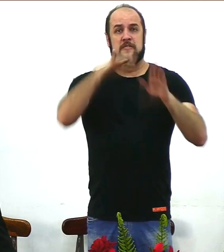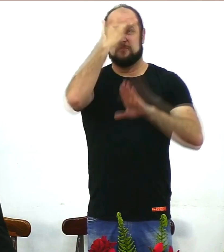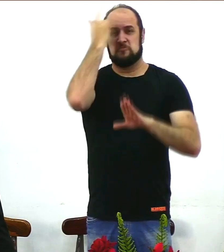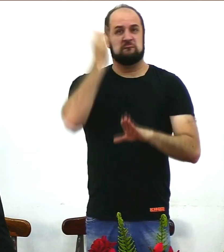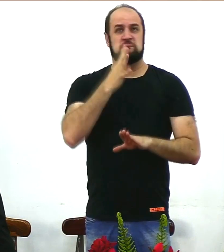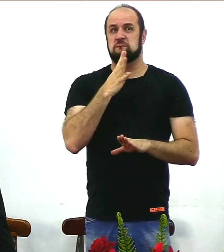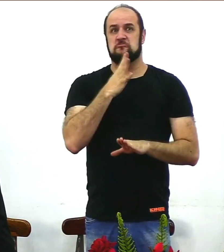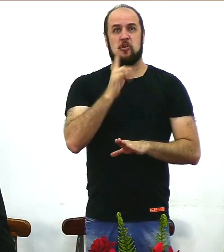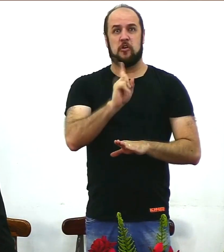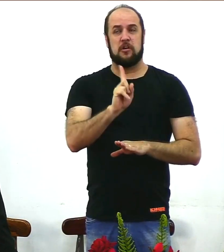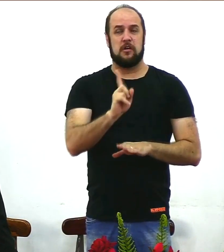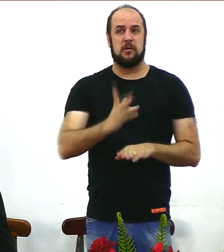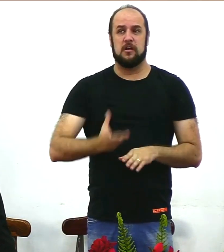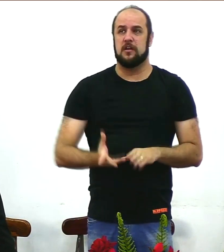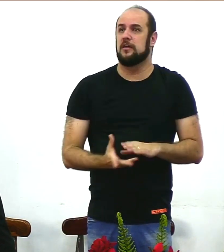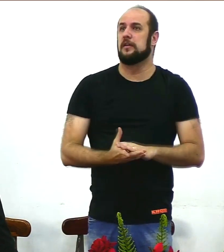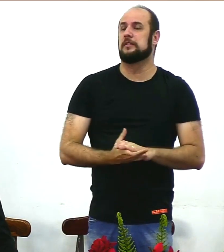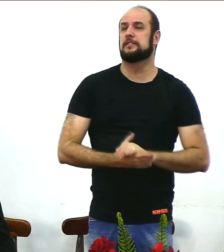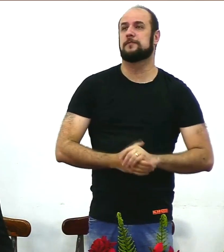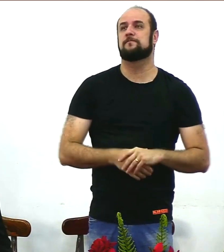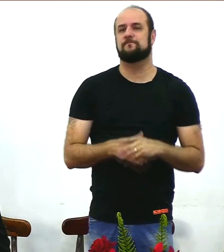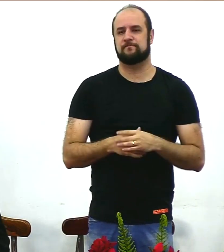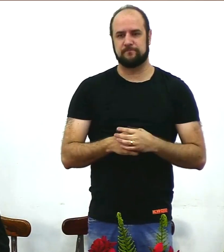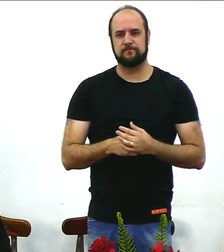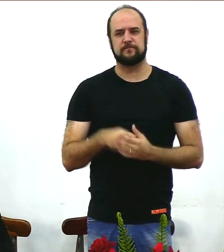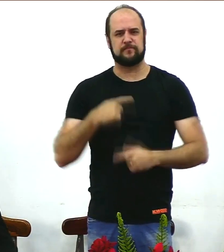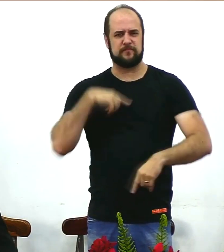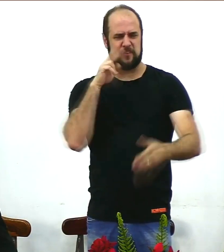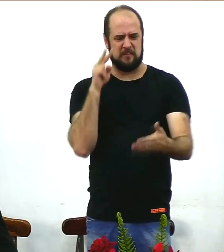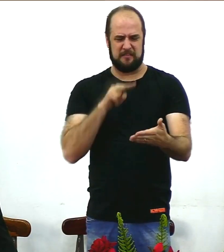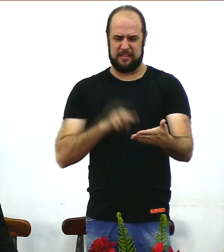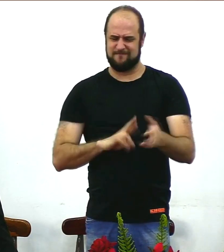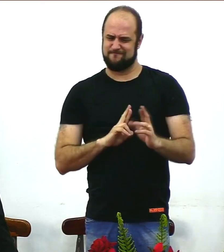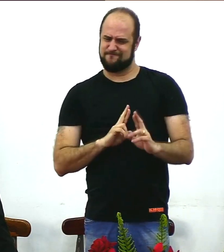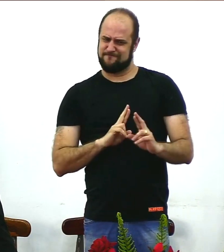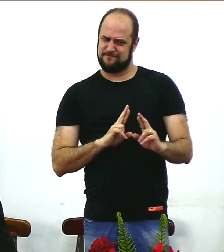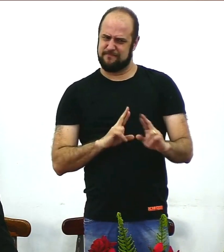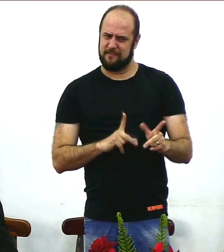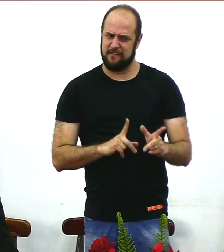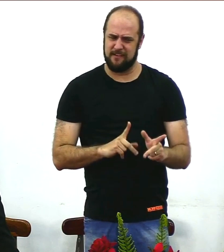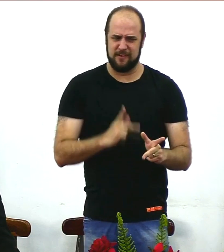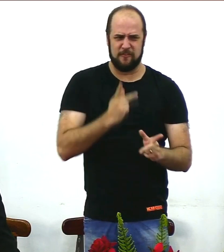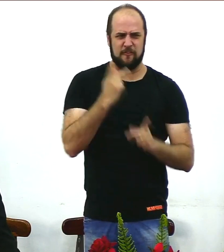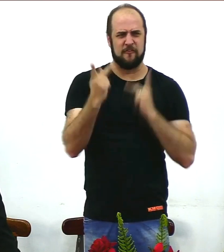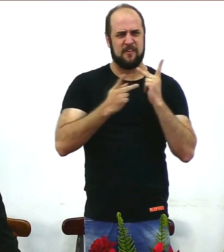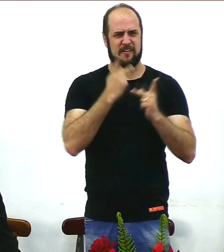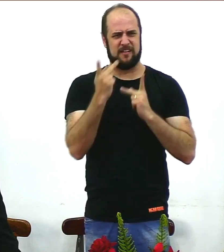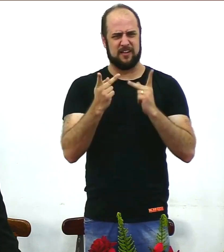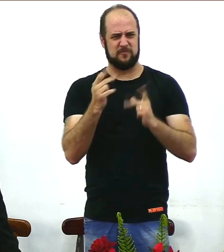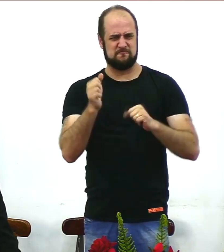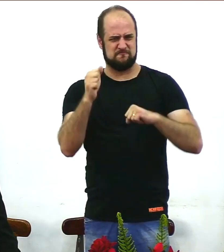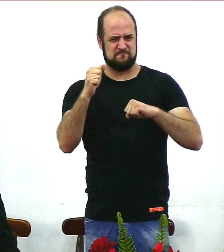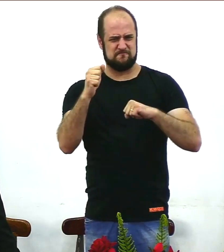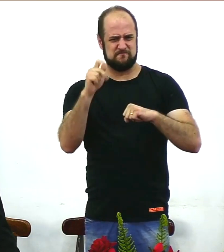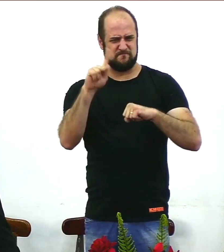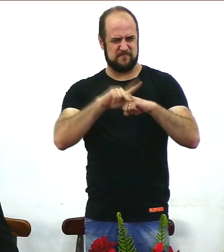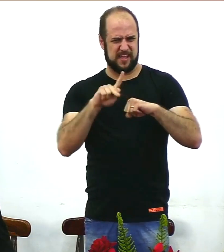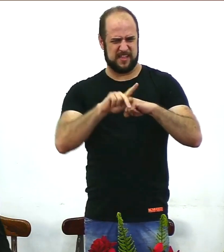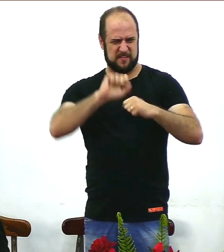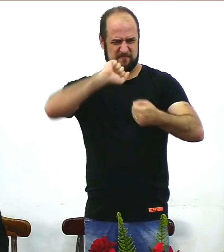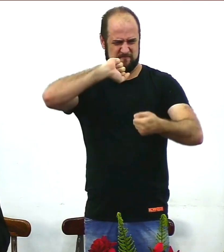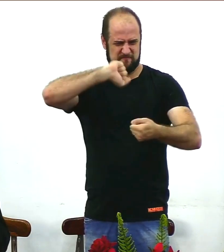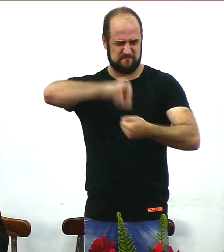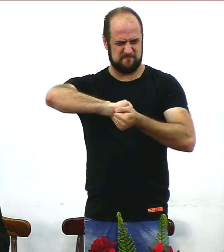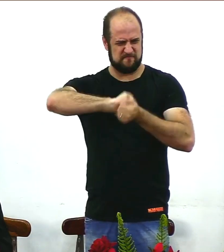este salmo ainda, e devem até estranhar essa expressão final do salmista, né? Vamos entender